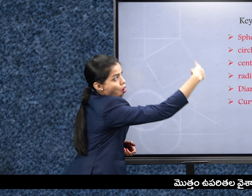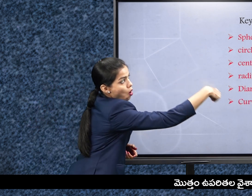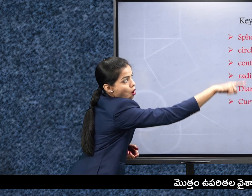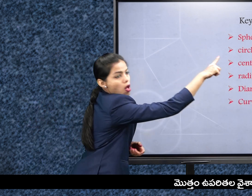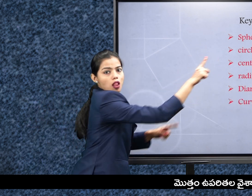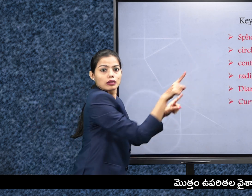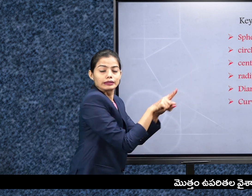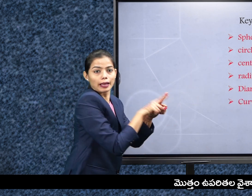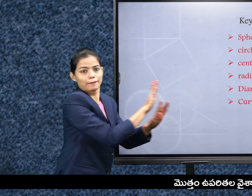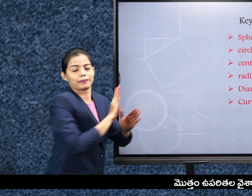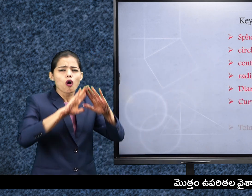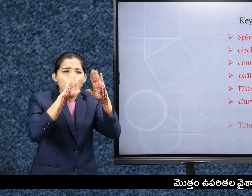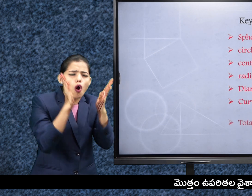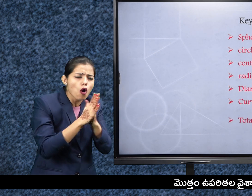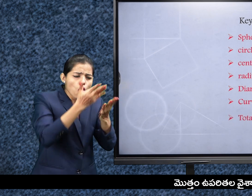మొత్తం ఉపరితల వైశాల్యం,